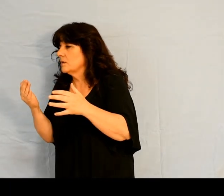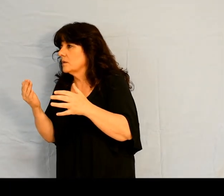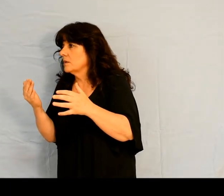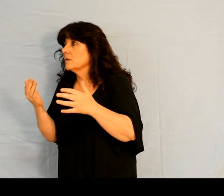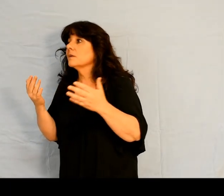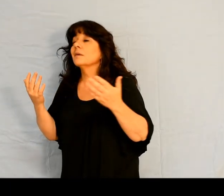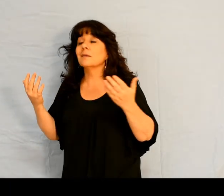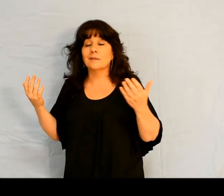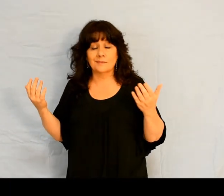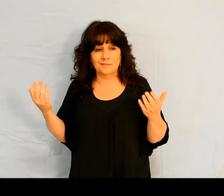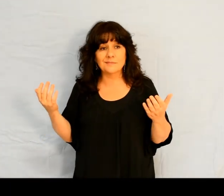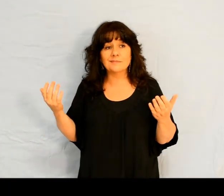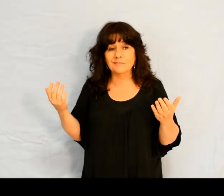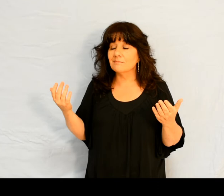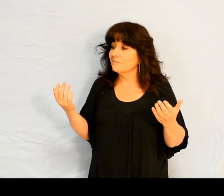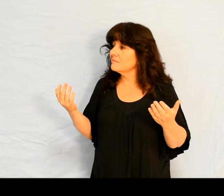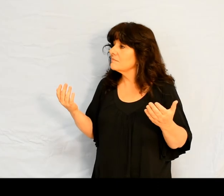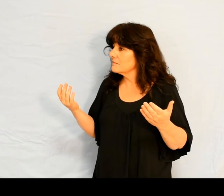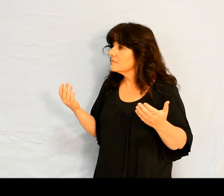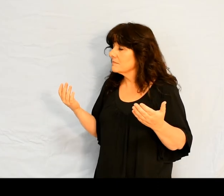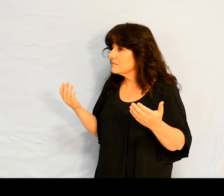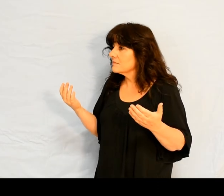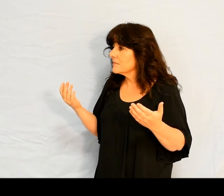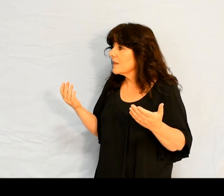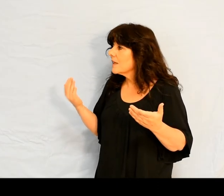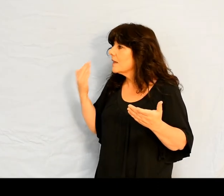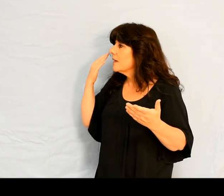Ainsi donc, celui d'entre vous qui ne